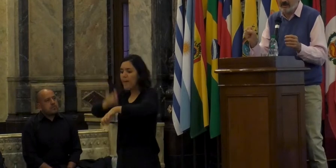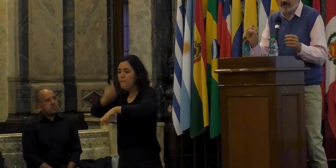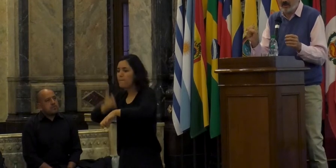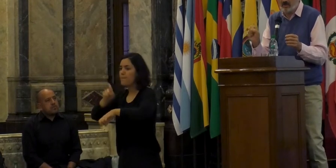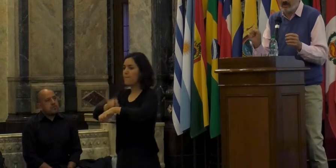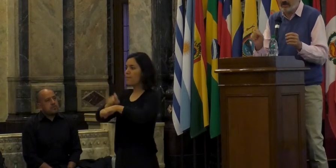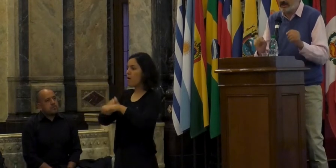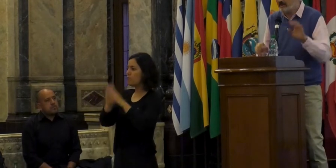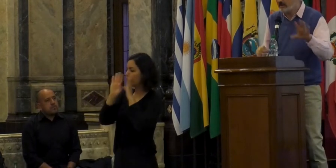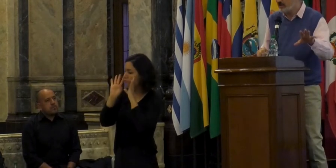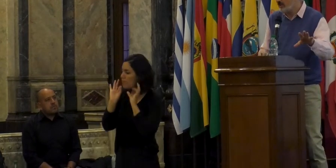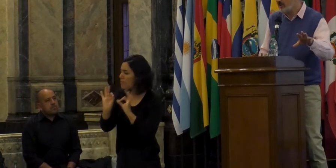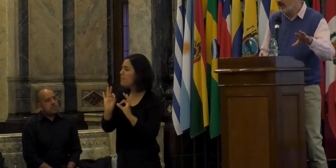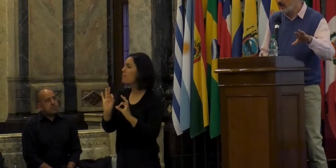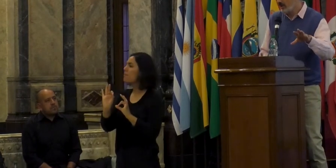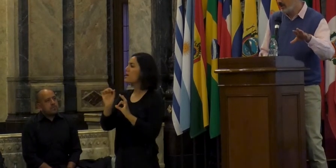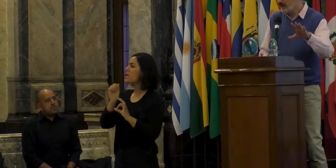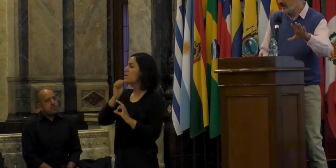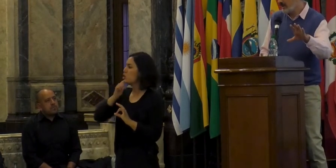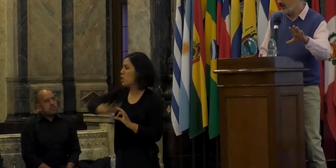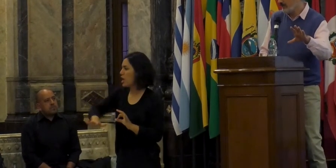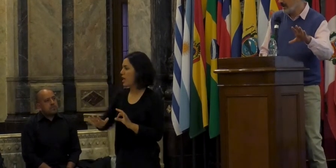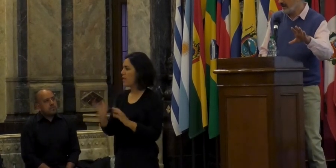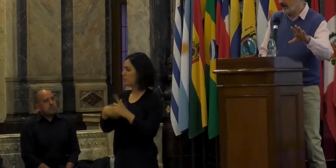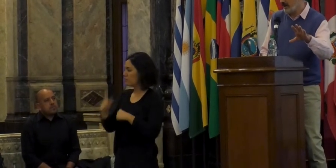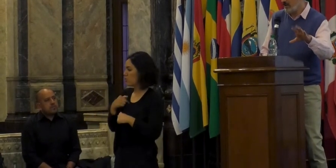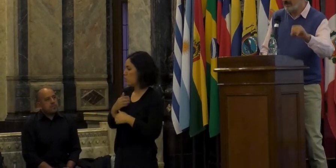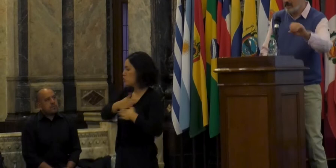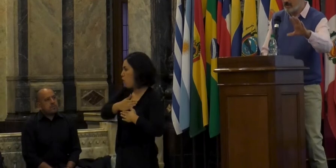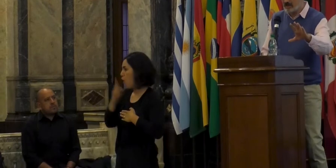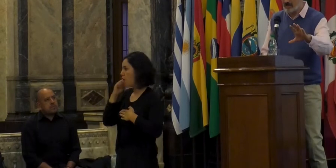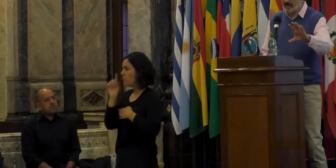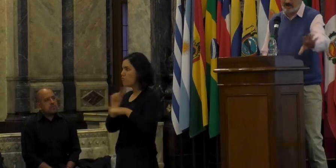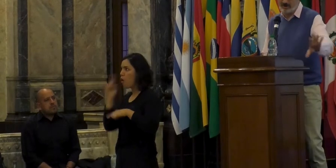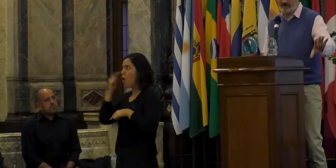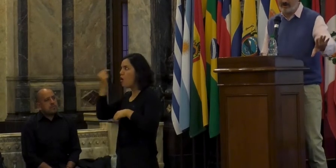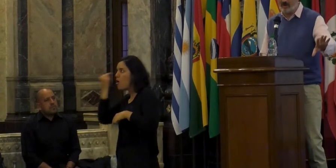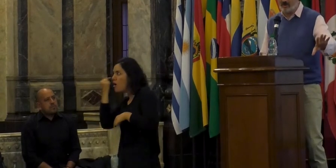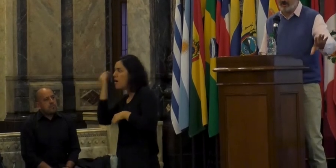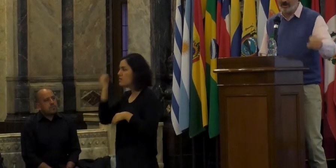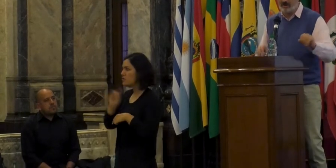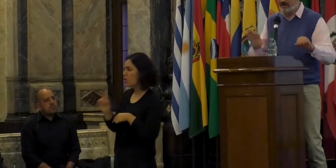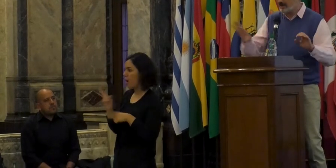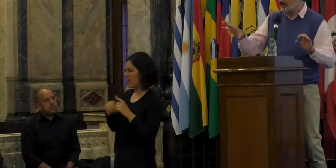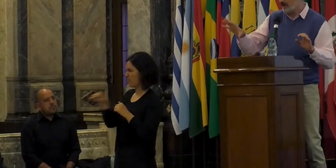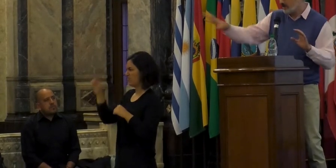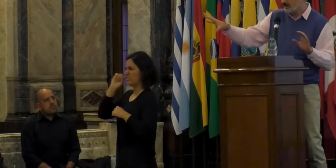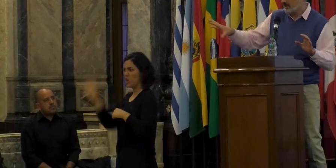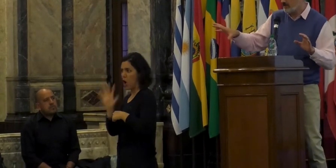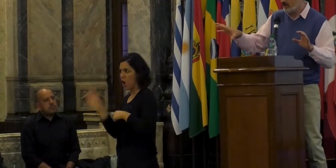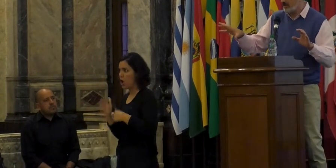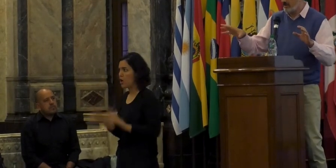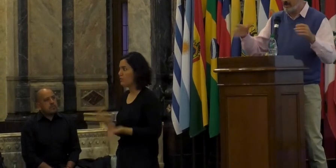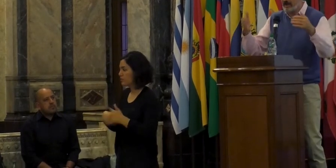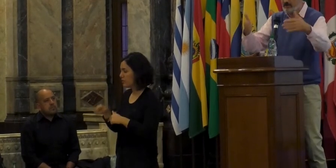al historiador, ¿no? Y si es del yo, o es del inconsciente, o es del comportamiento, pues no, es del psicólogo. Dice, no, es de la sociedad, pues es